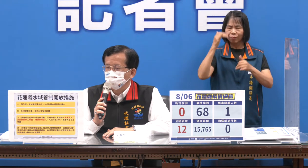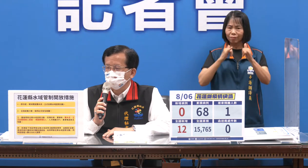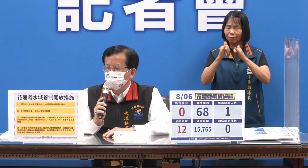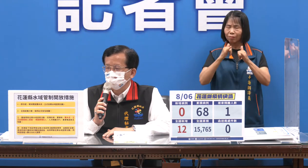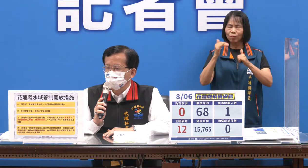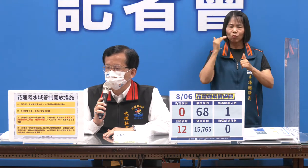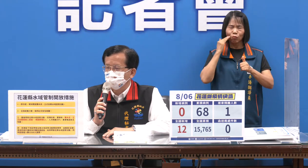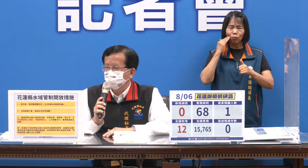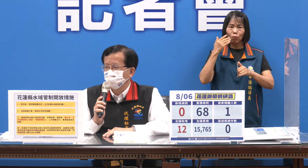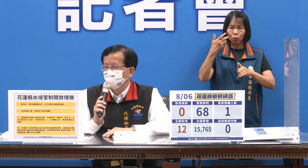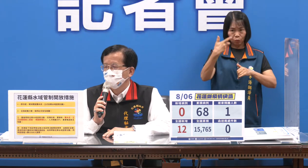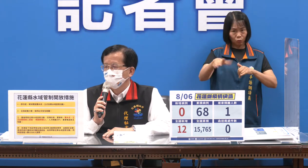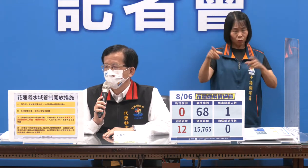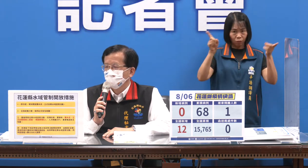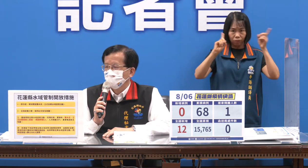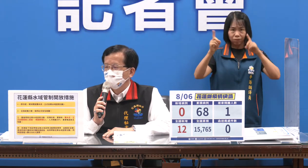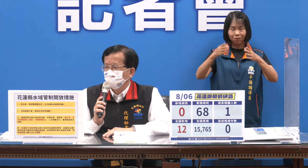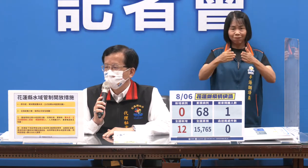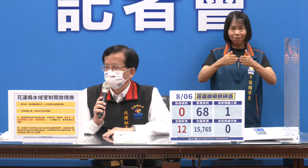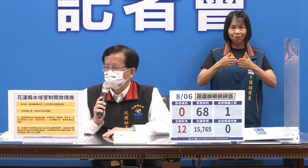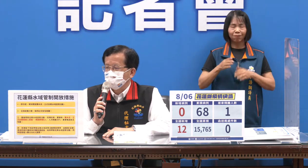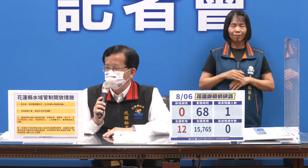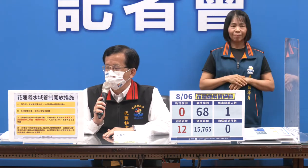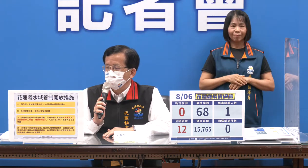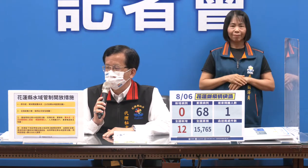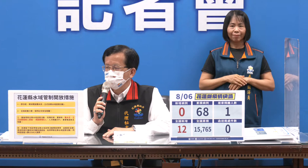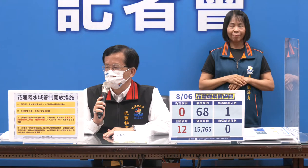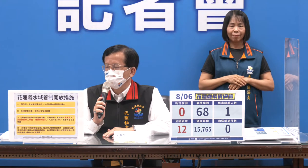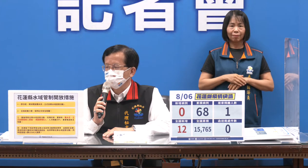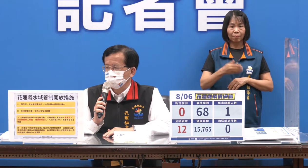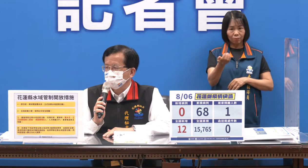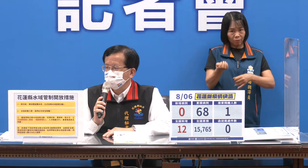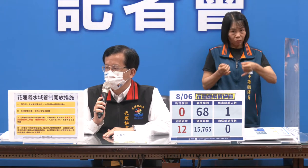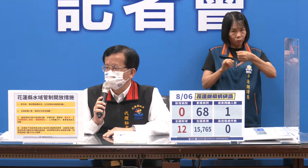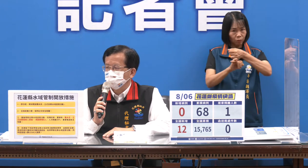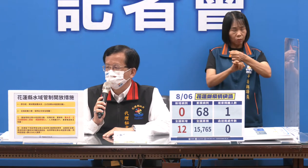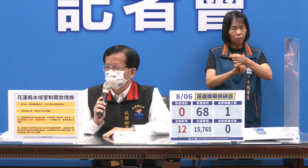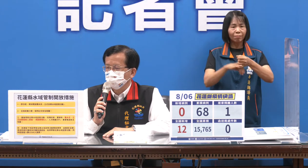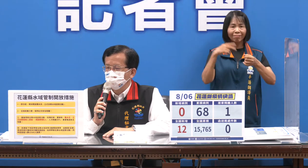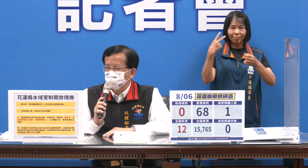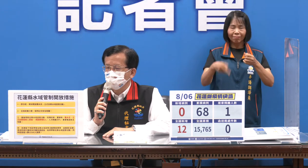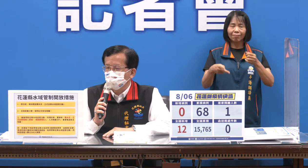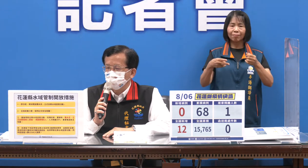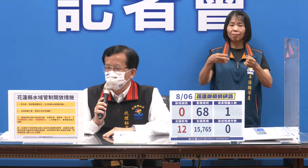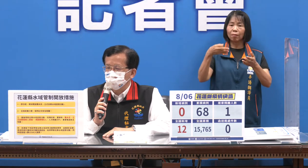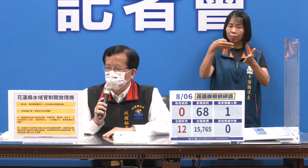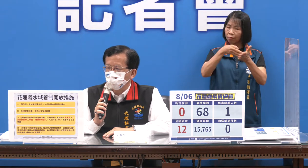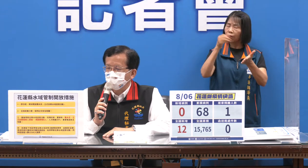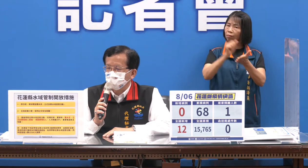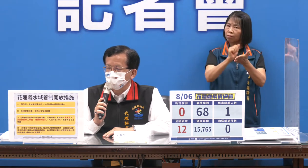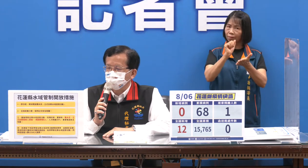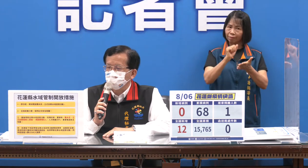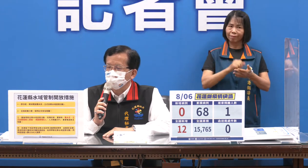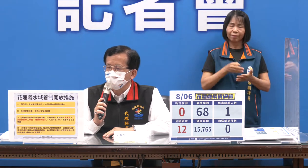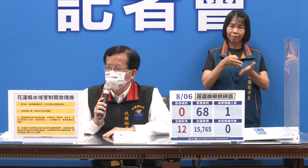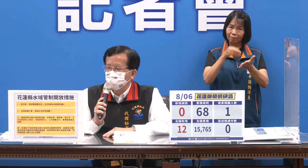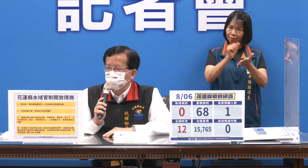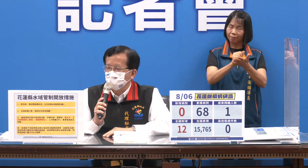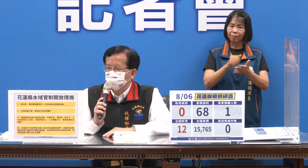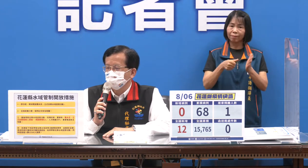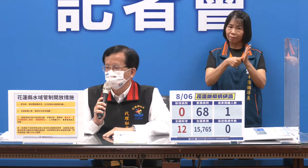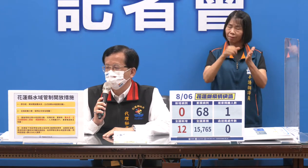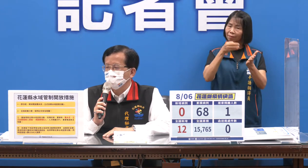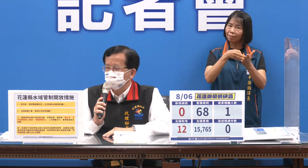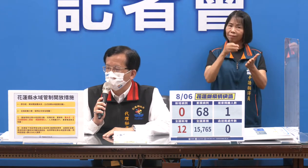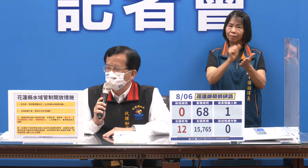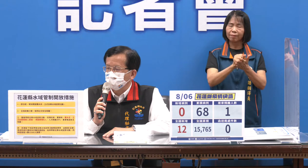活动的顾客，采预约制、十连制独木舟立式划桨，限单人